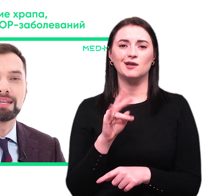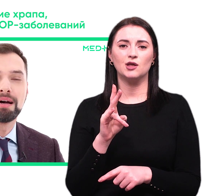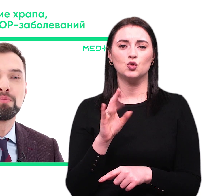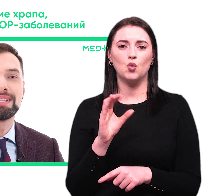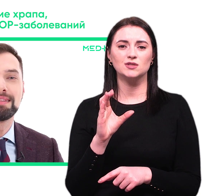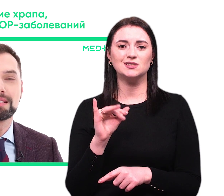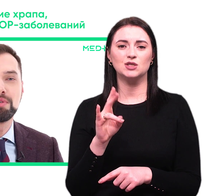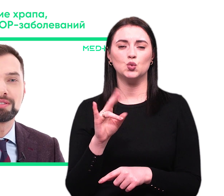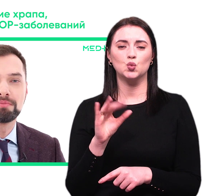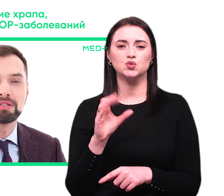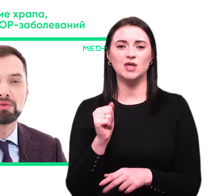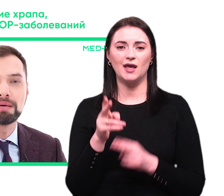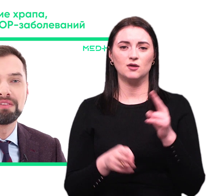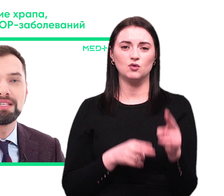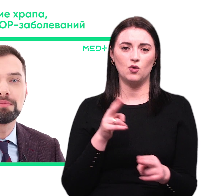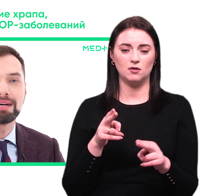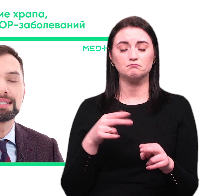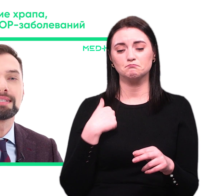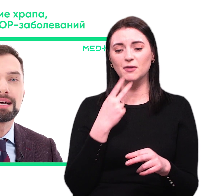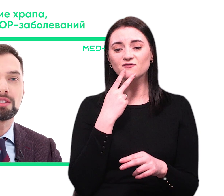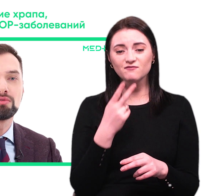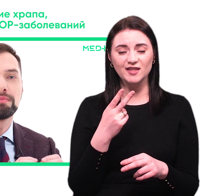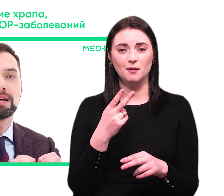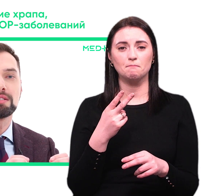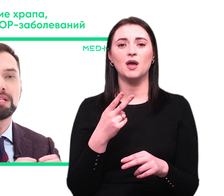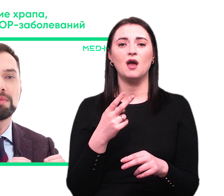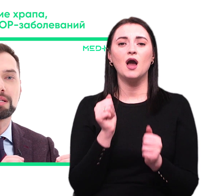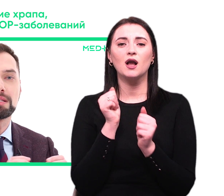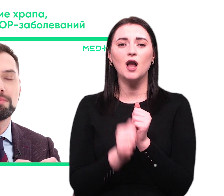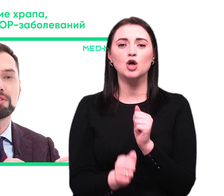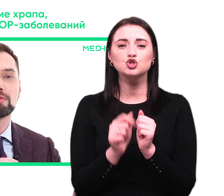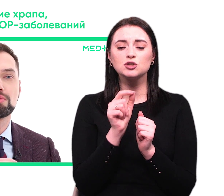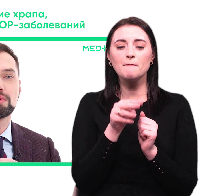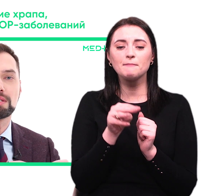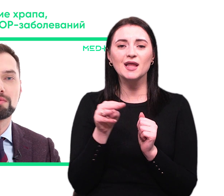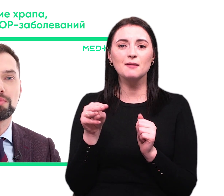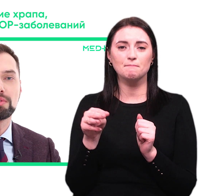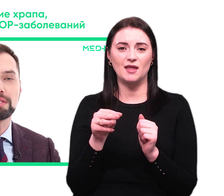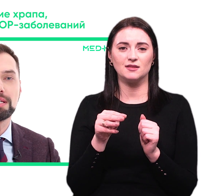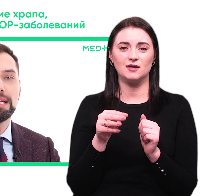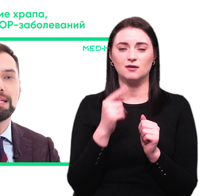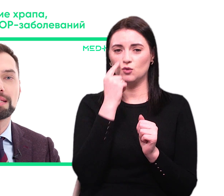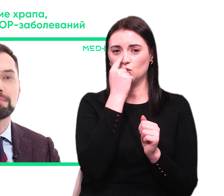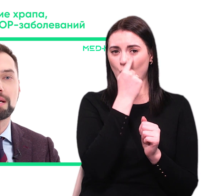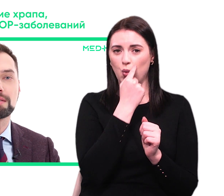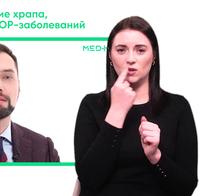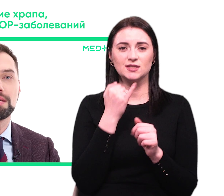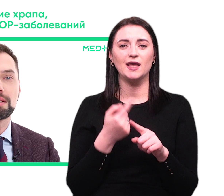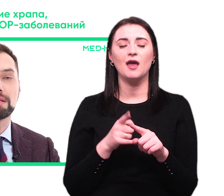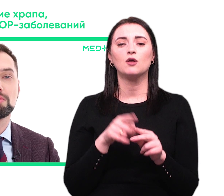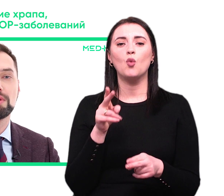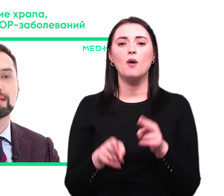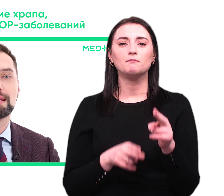риносинусохирургии, когда под эндоскопическим контролем мы видим каждый миллиметр анатомической структуры носовой полости, и эта